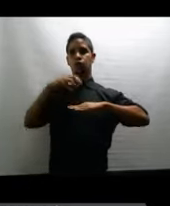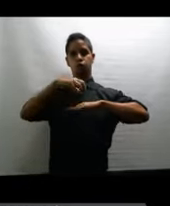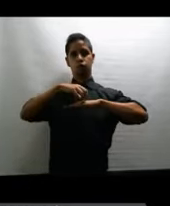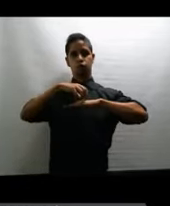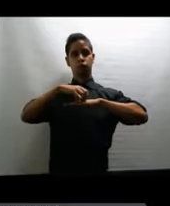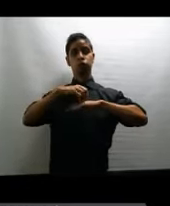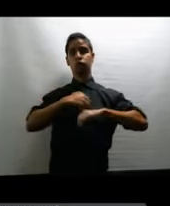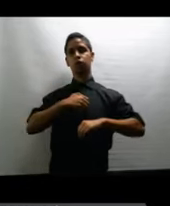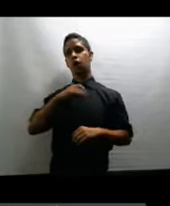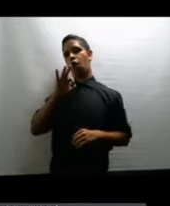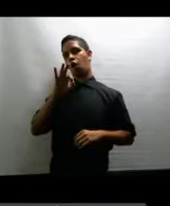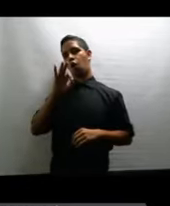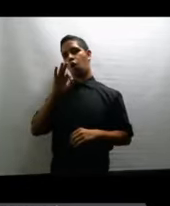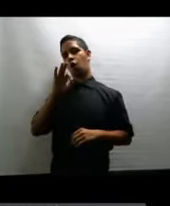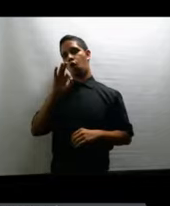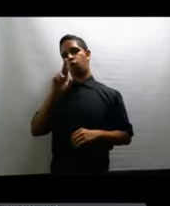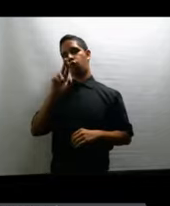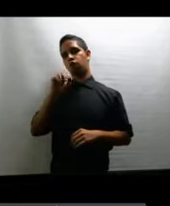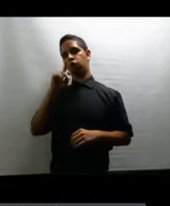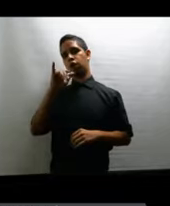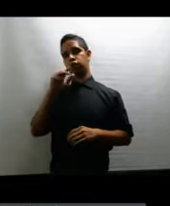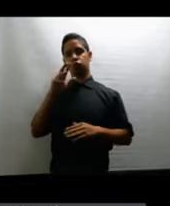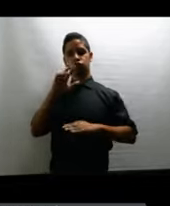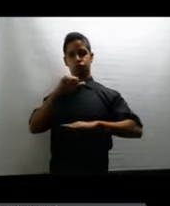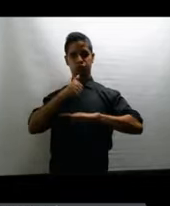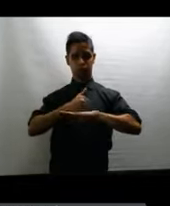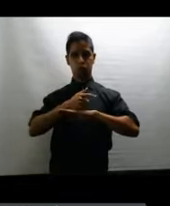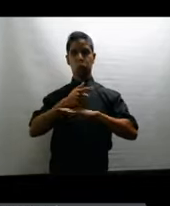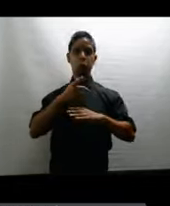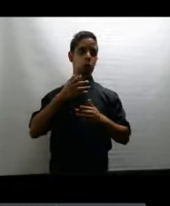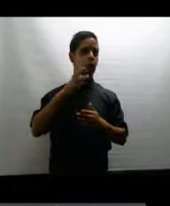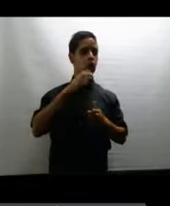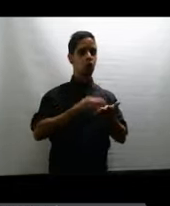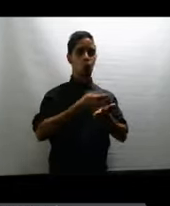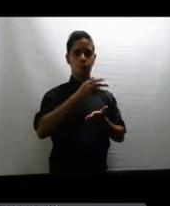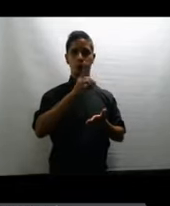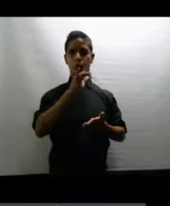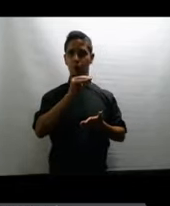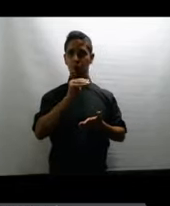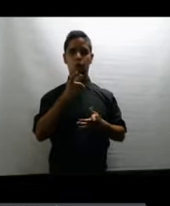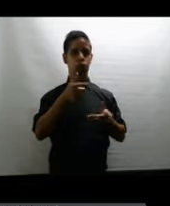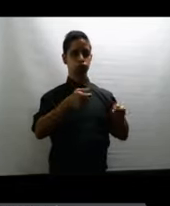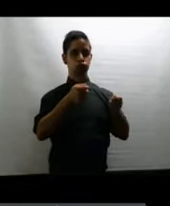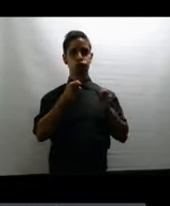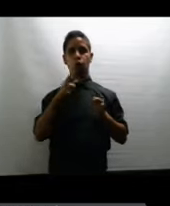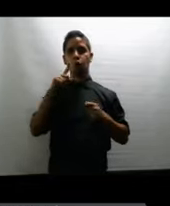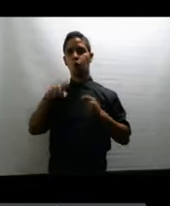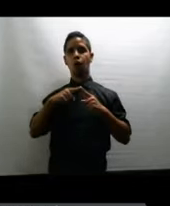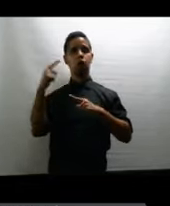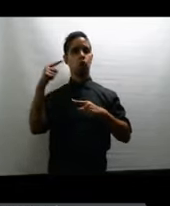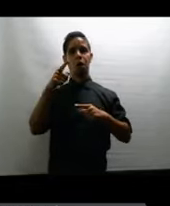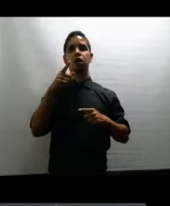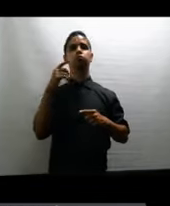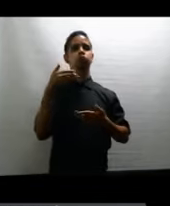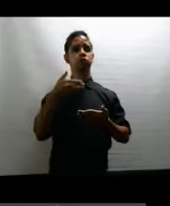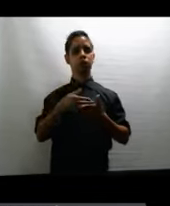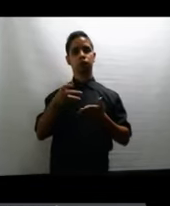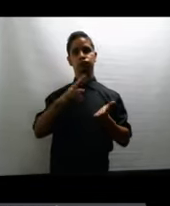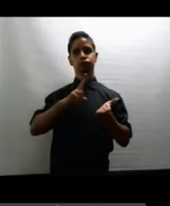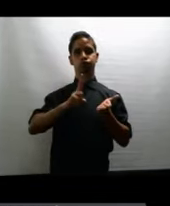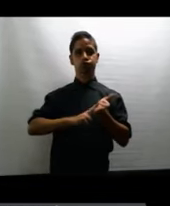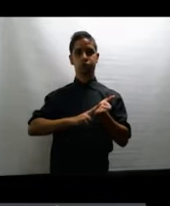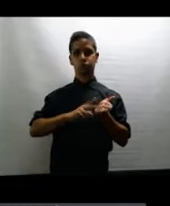luego baja, ¿verdad? Y se lo firmamos. Váyase con calma, se toma su traguito, se come alguito